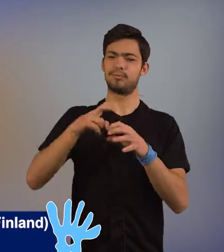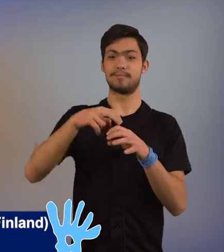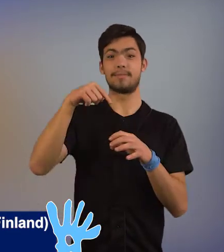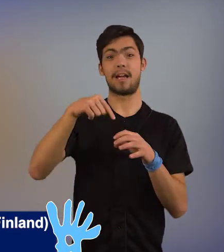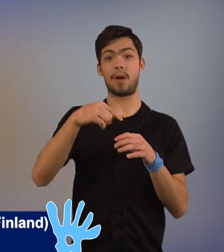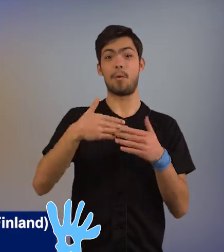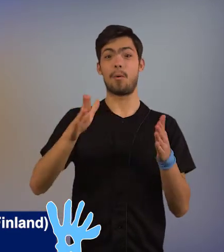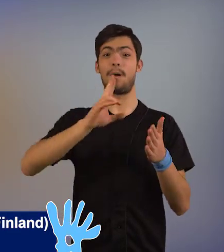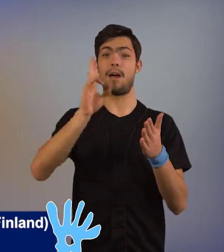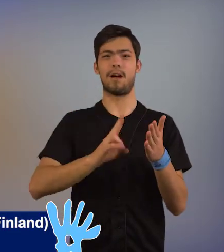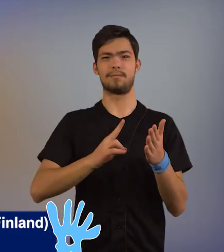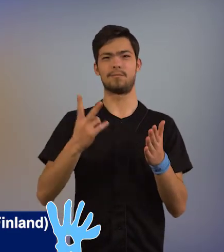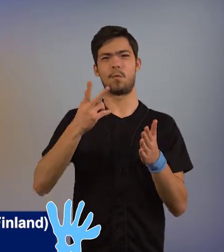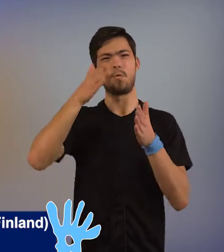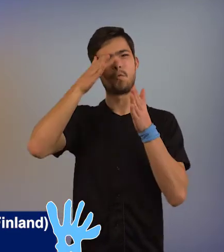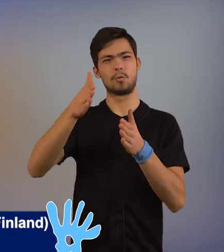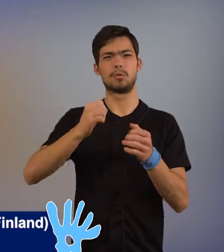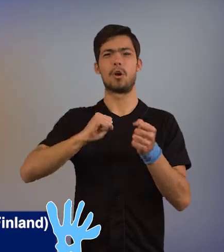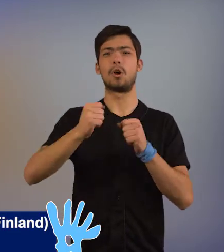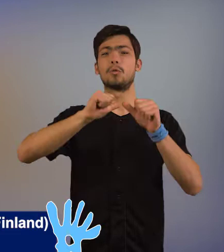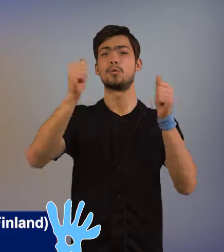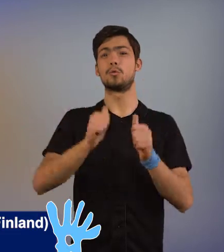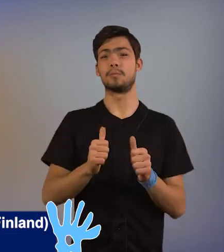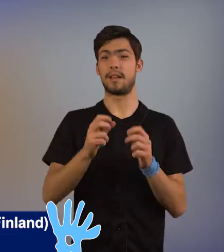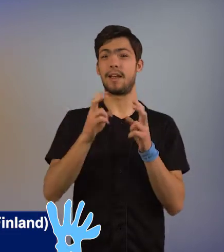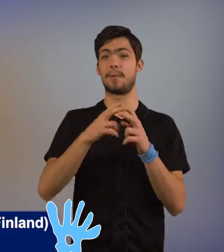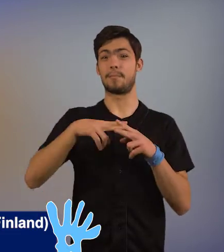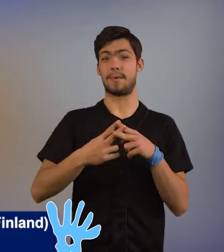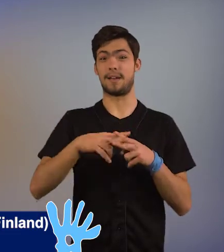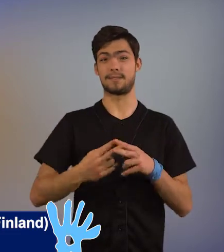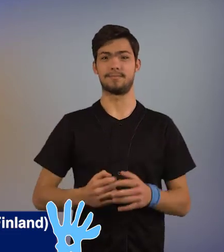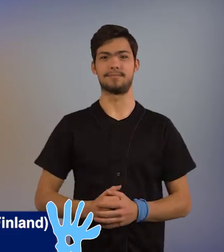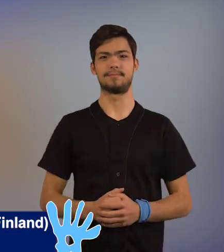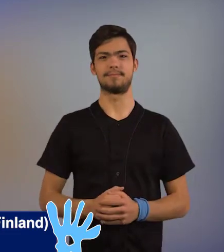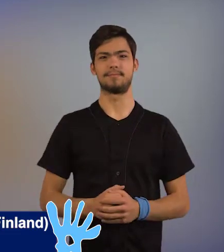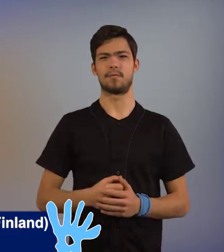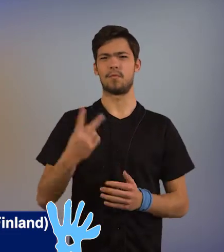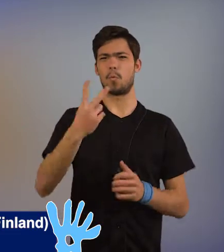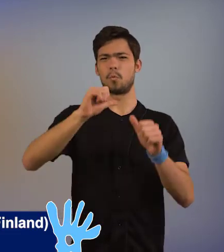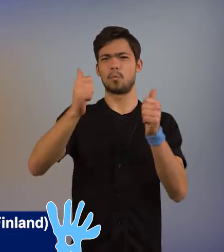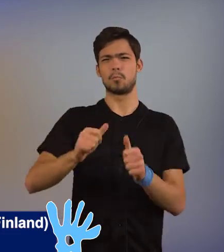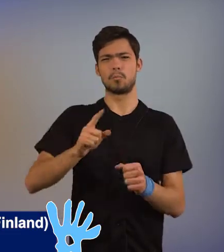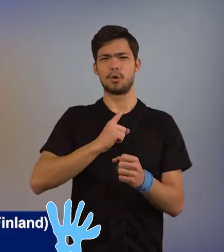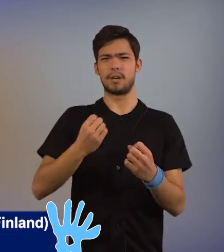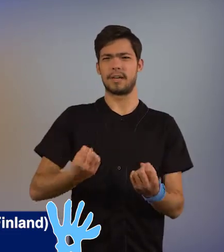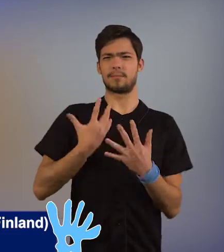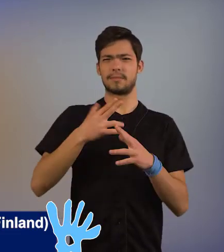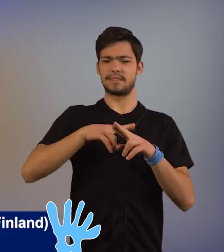med elektromekanisk rörelseskulptur. Deras verk har ett fascinerande men även skrämmande